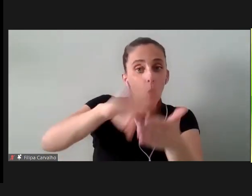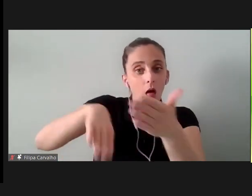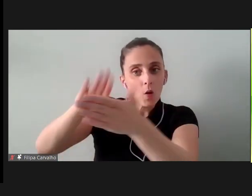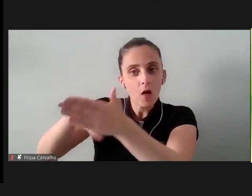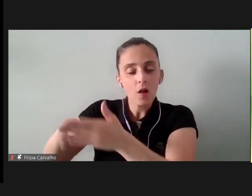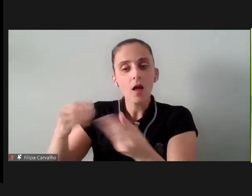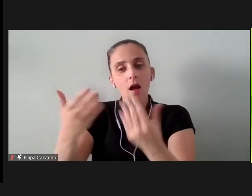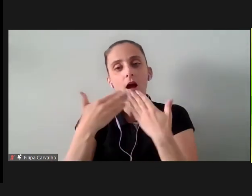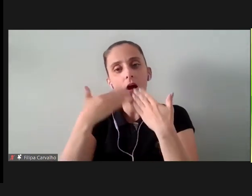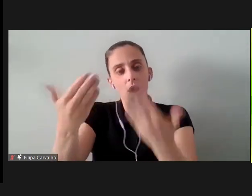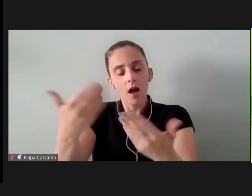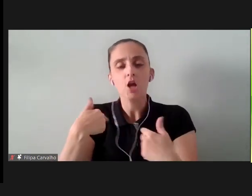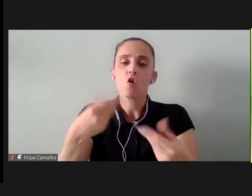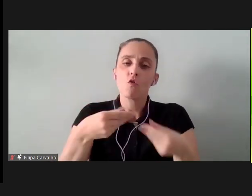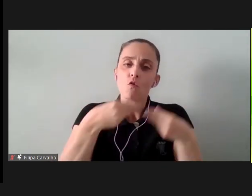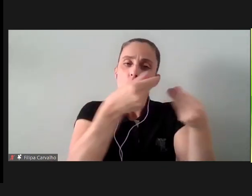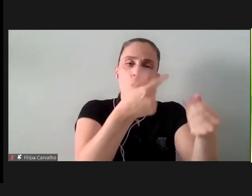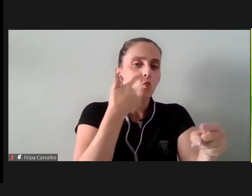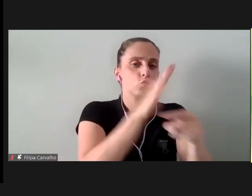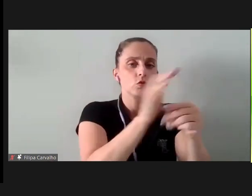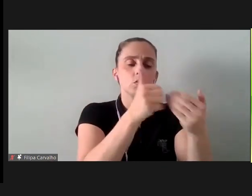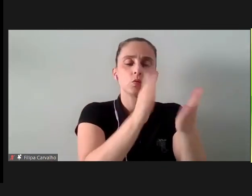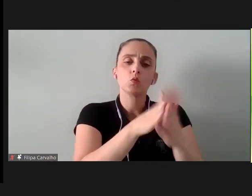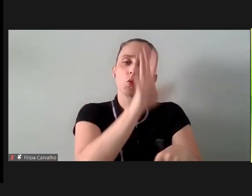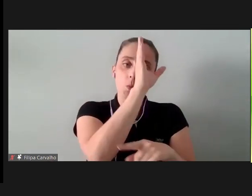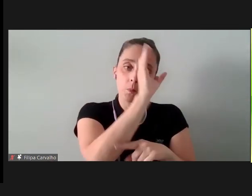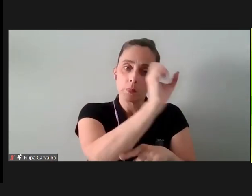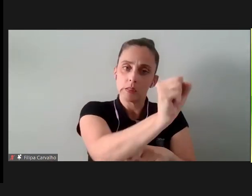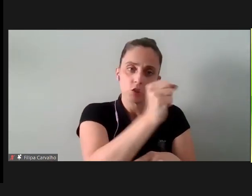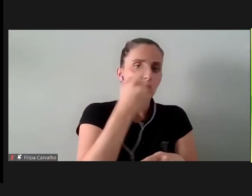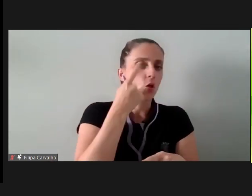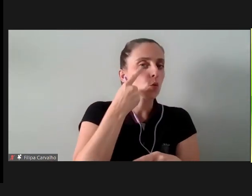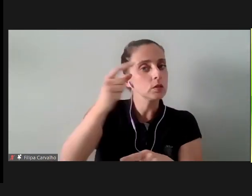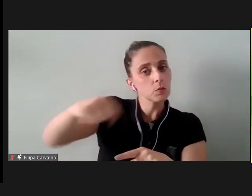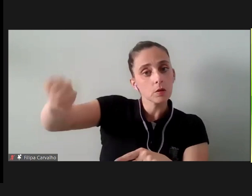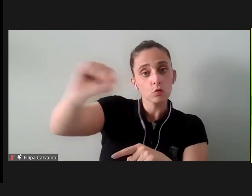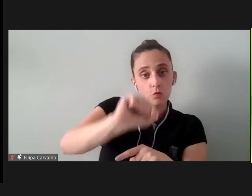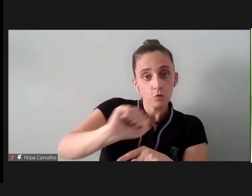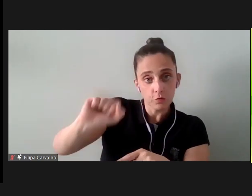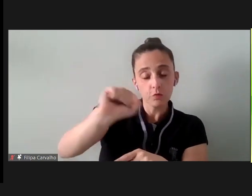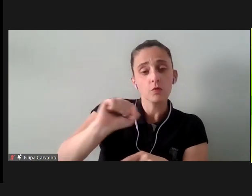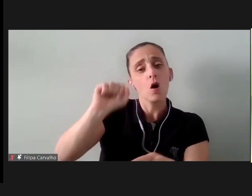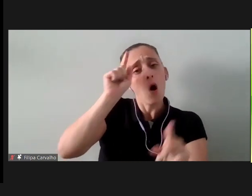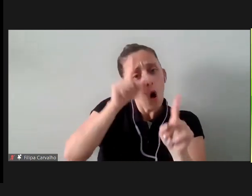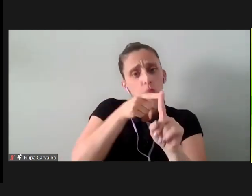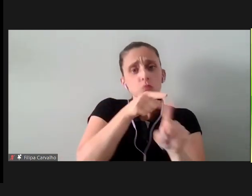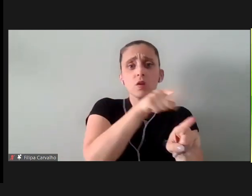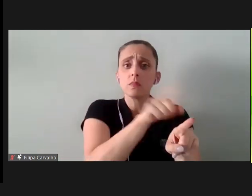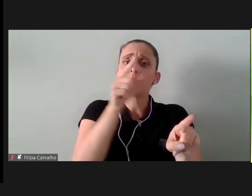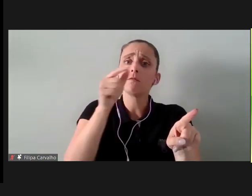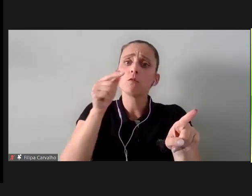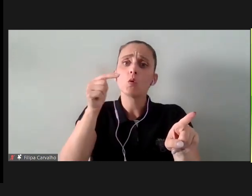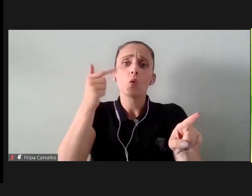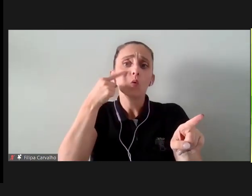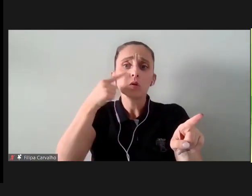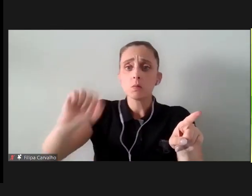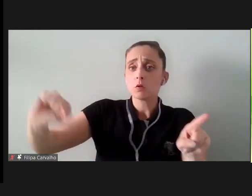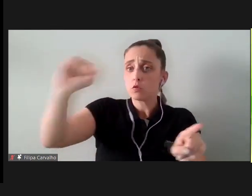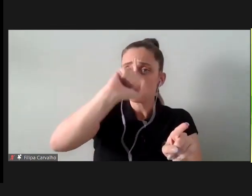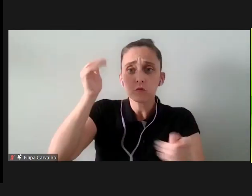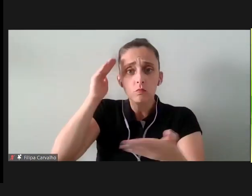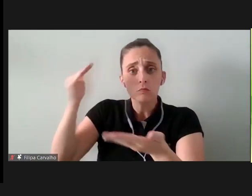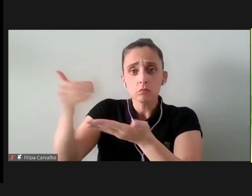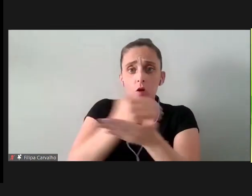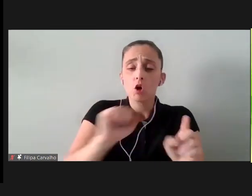aqui à senhora ministra para conhecimentos, para que também possa servir de alguma forma neste nosso